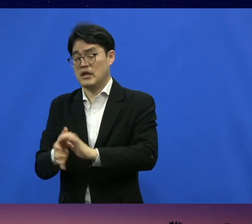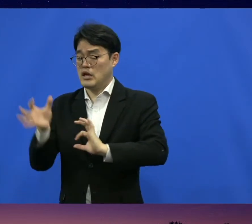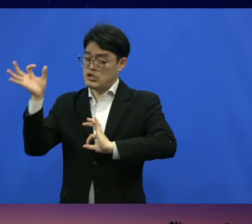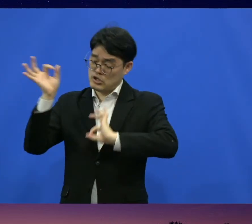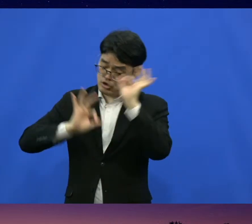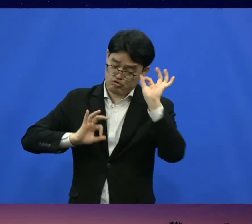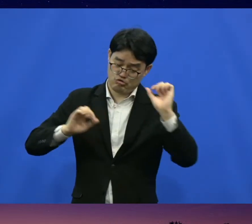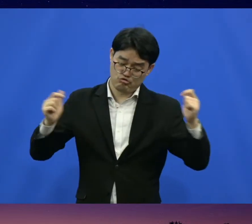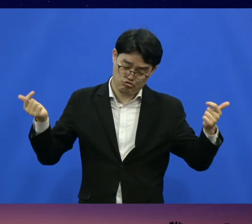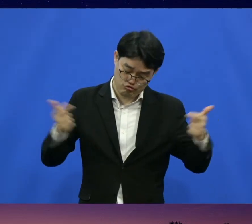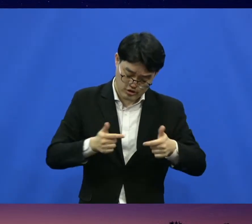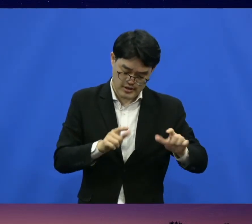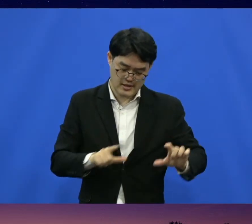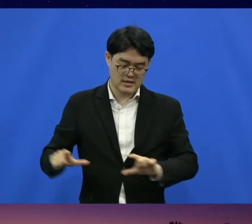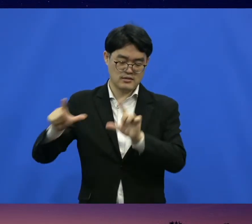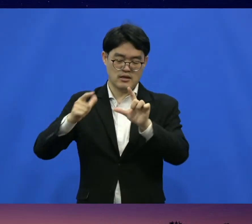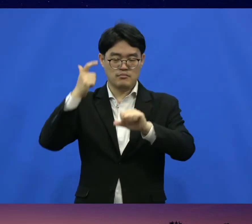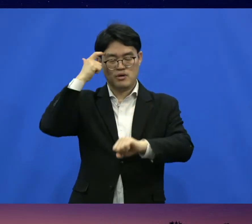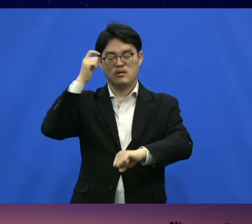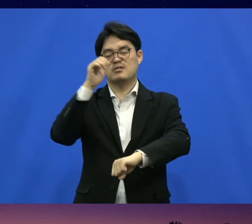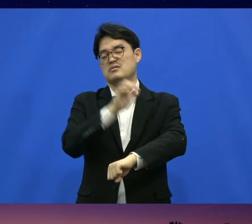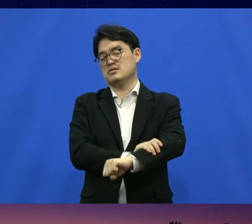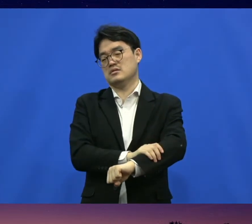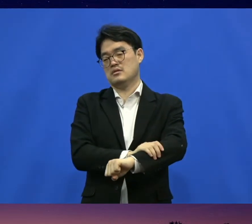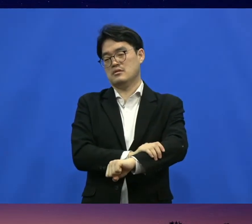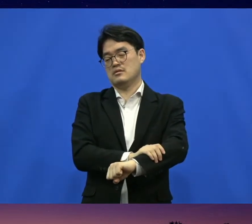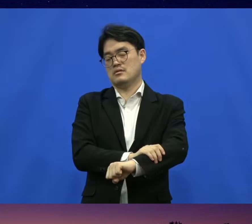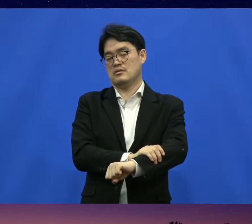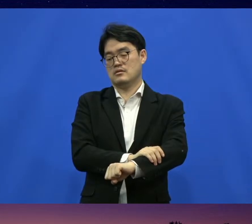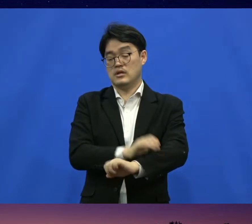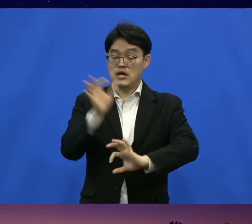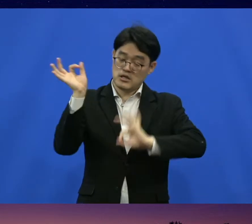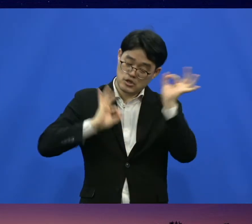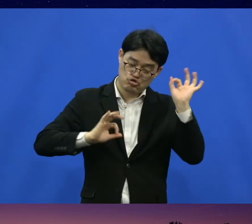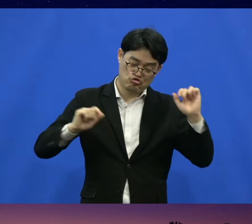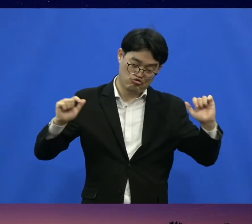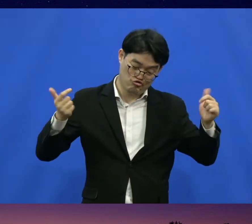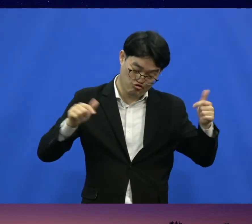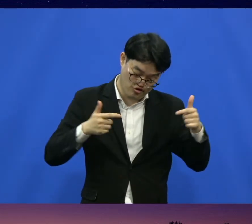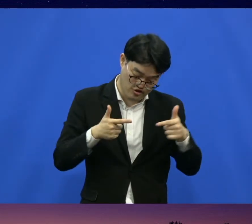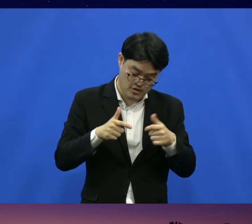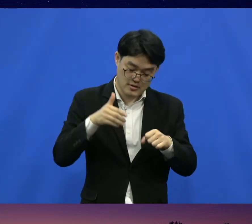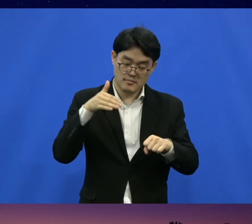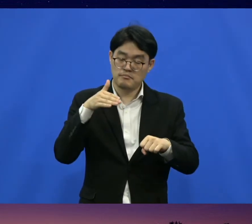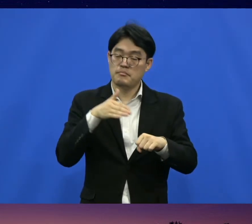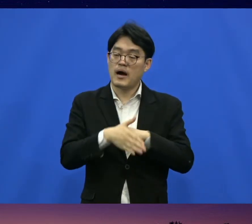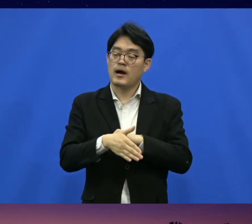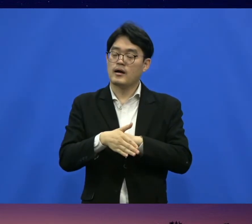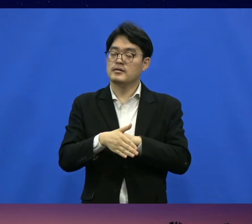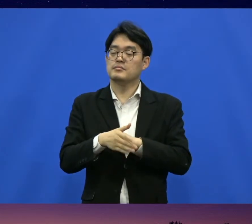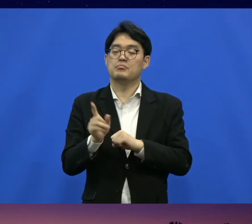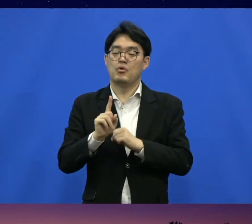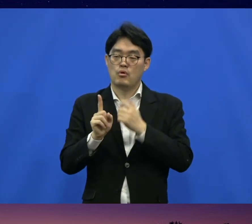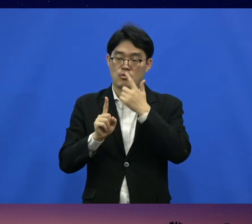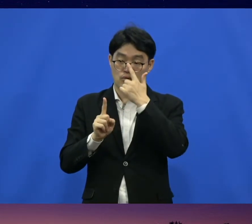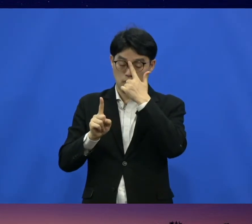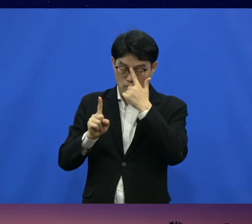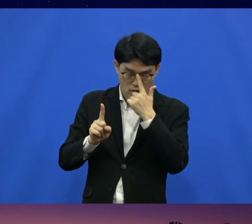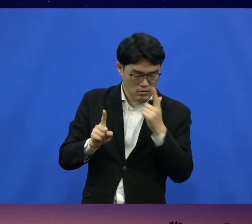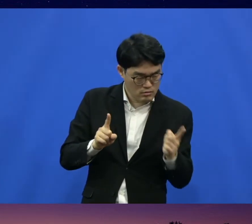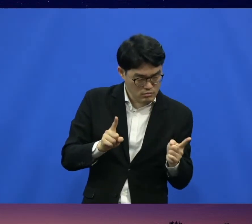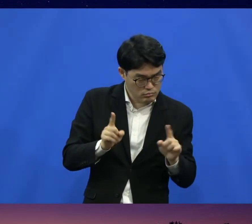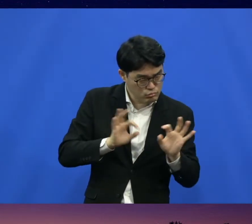그 실수를 줄이는 방식이 뭐예요? 말씀의 재확인을 하는 것입니다. 문제의